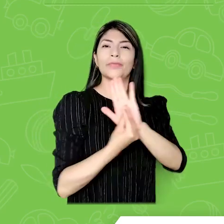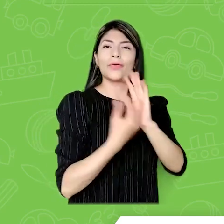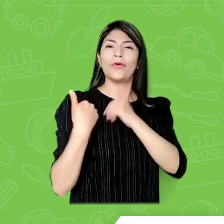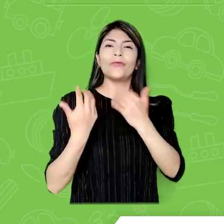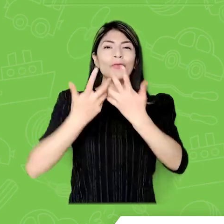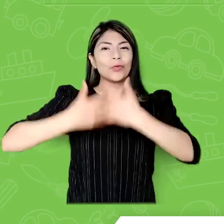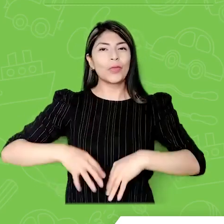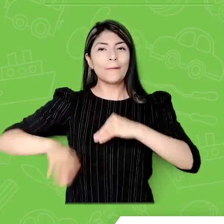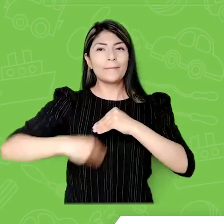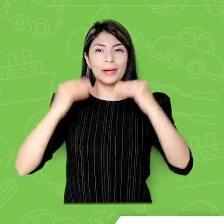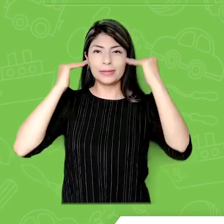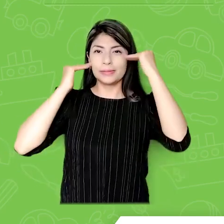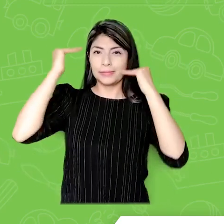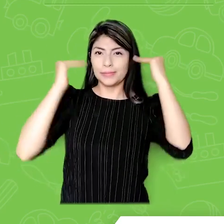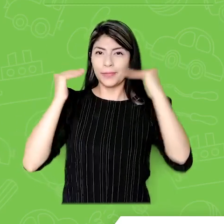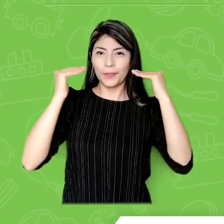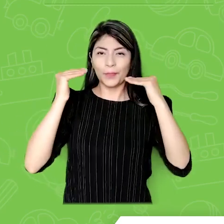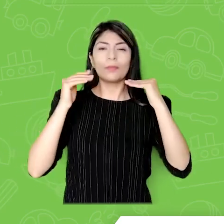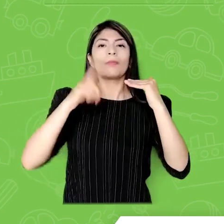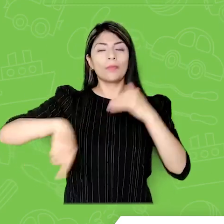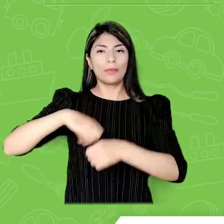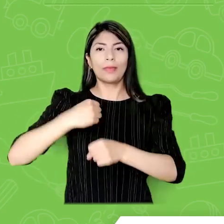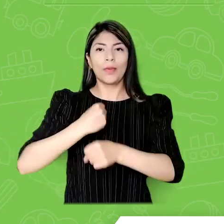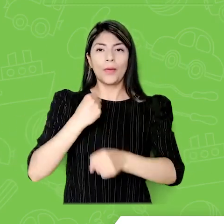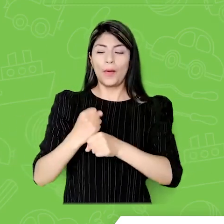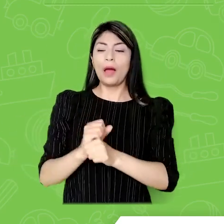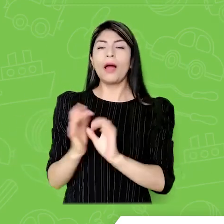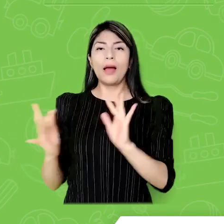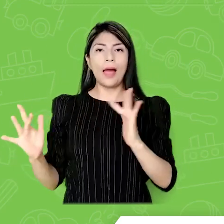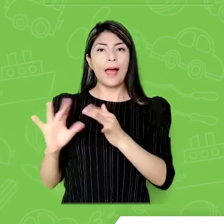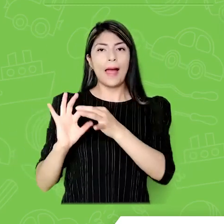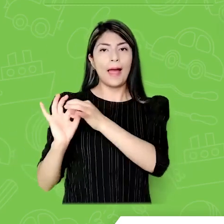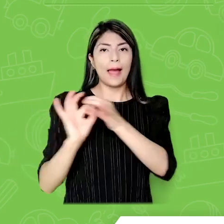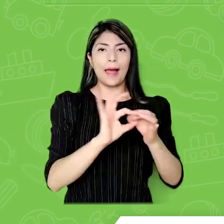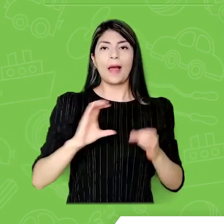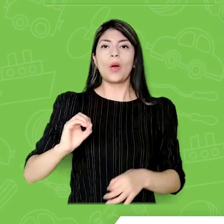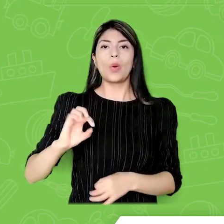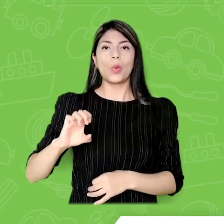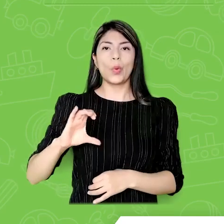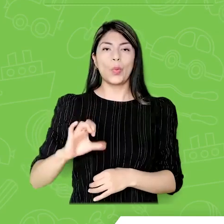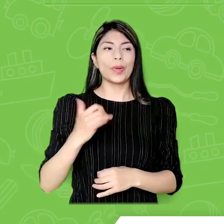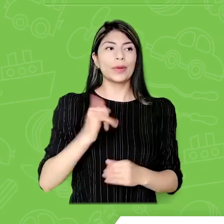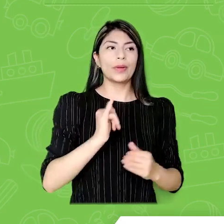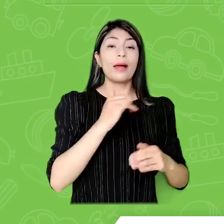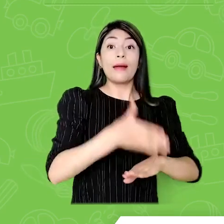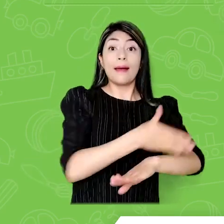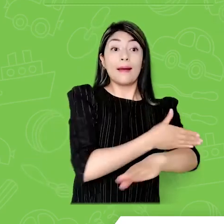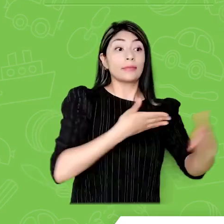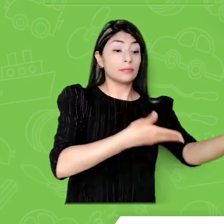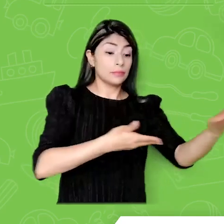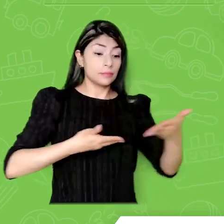registro de la OPEC, el cual fue remitido a la CNSC mediante el radicado número